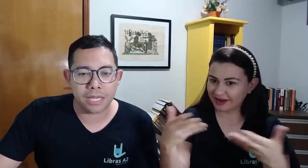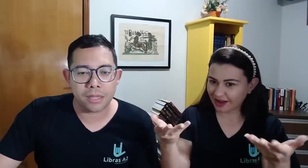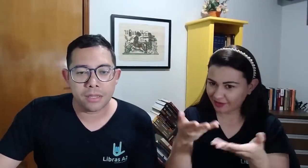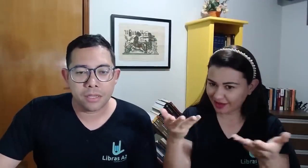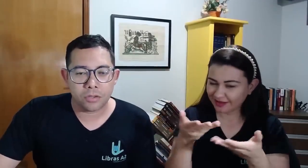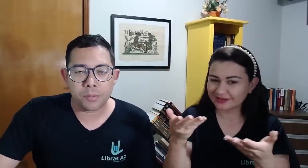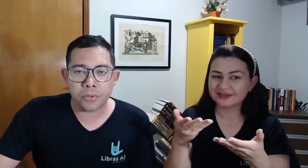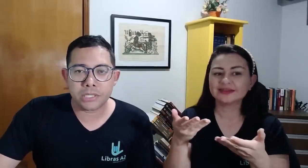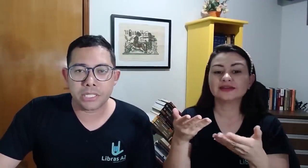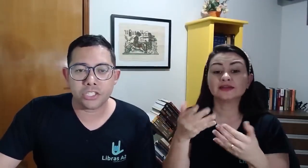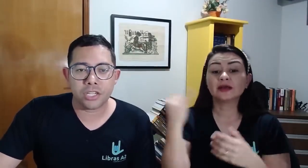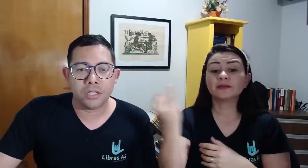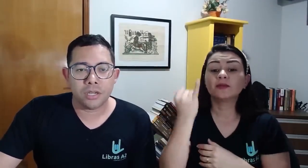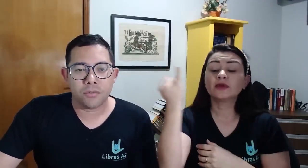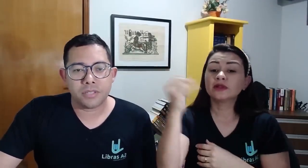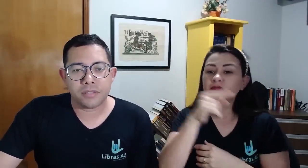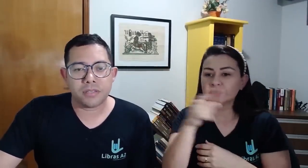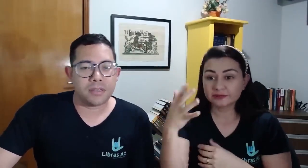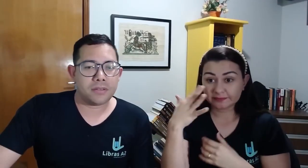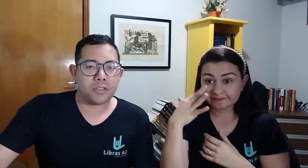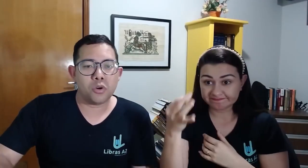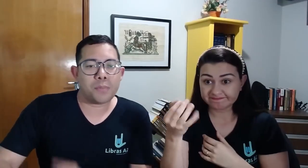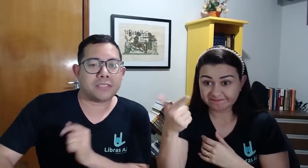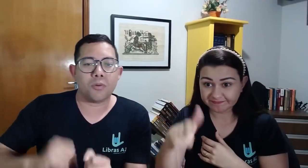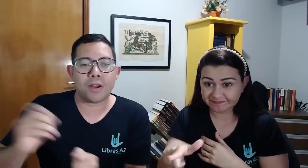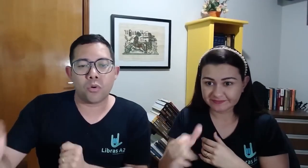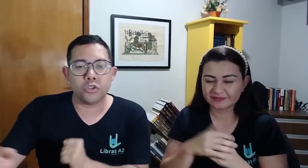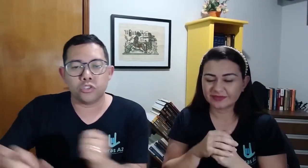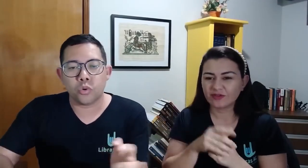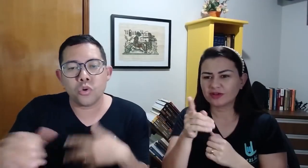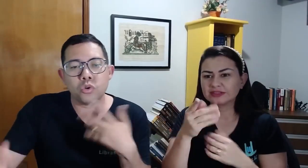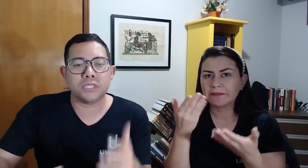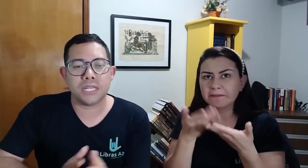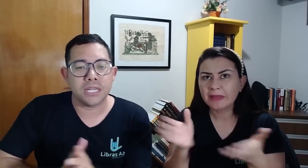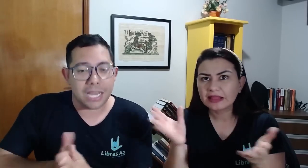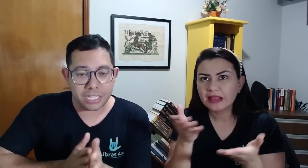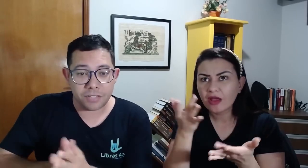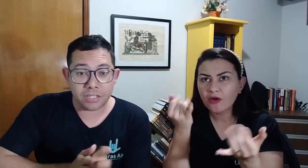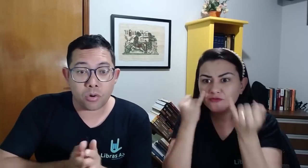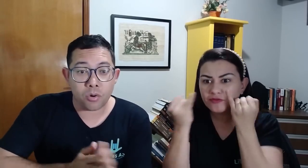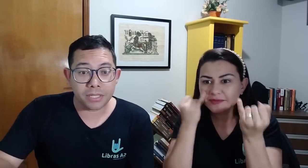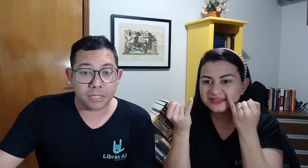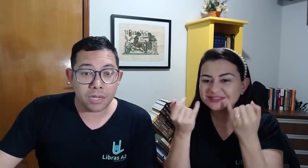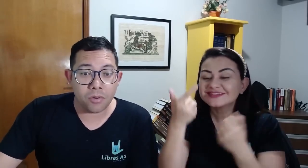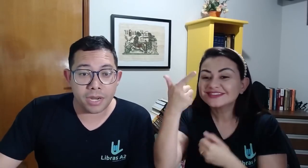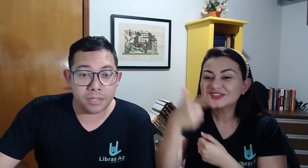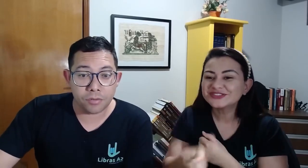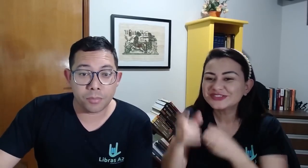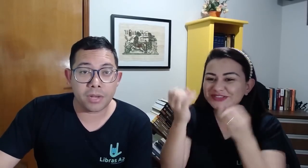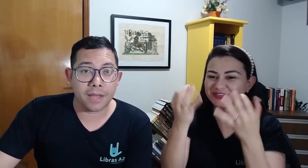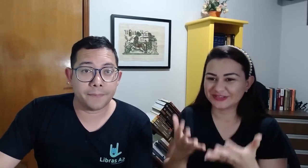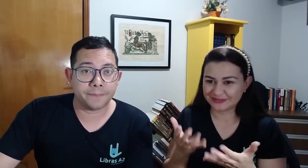tá? Então é importante aí, vocês que deixou passar uma coisa ou outra, a gente vai estar comentando agora, hein? Então vamos lá.